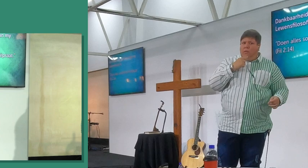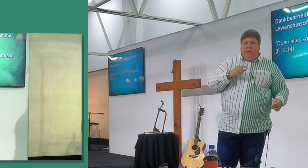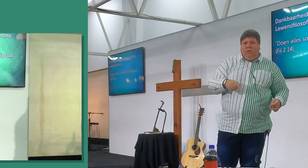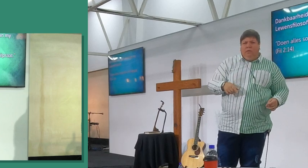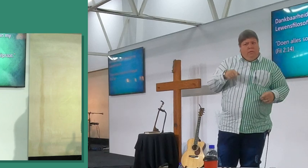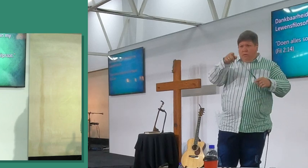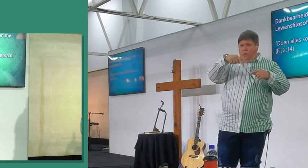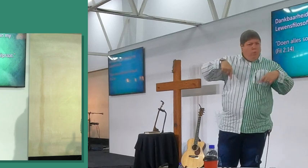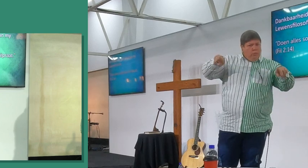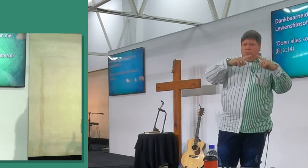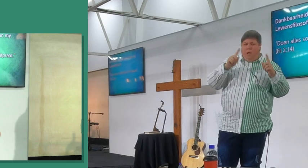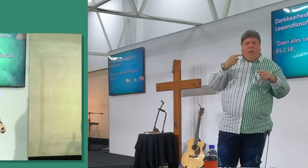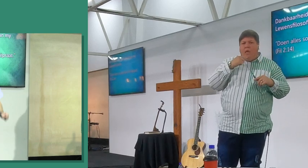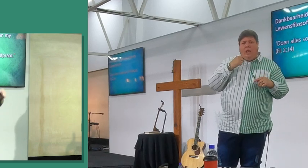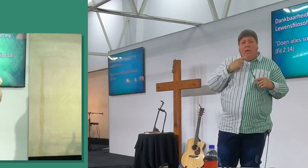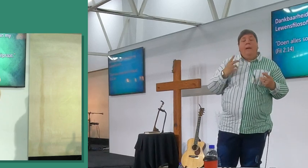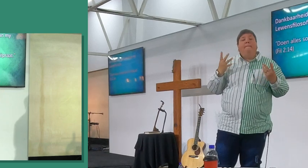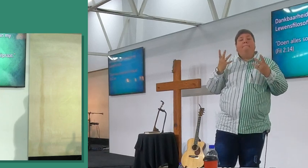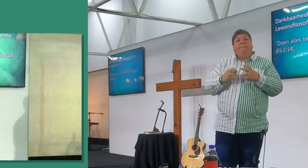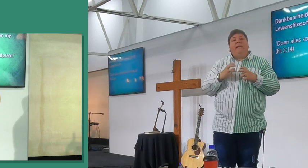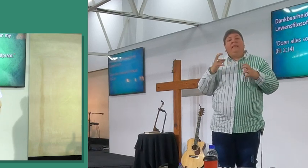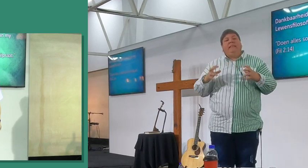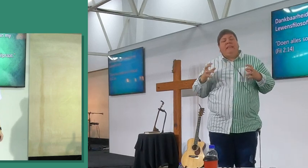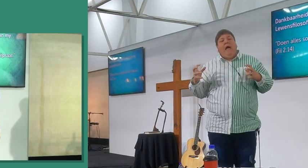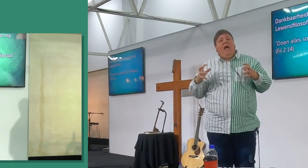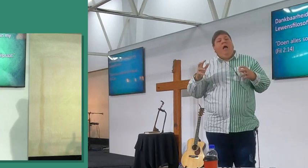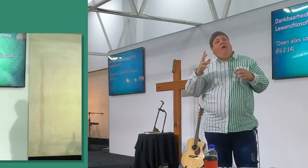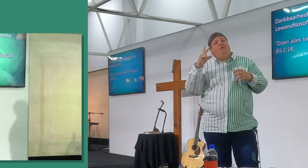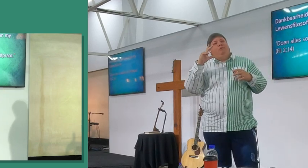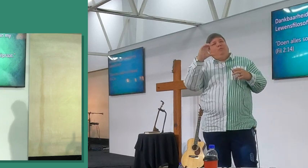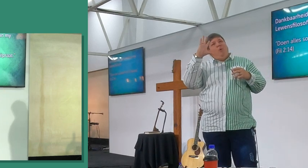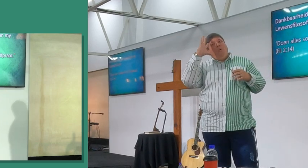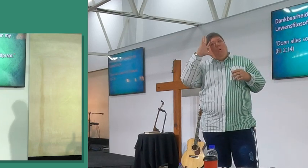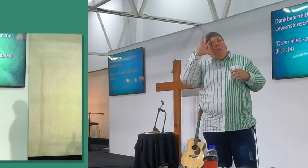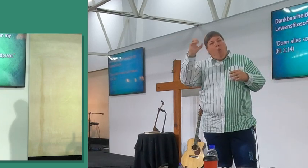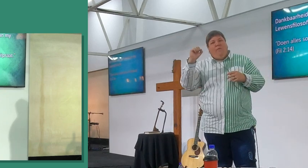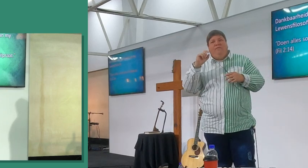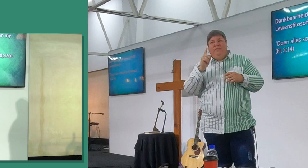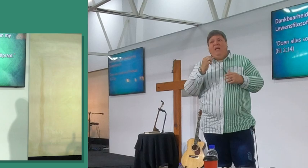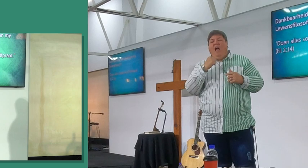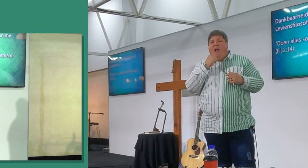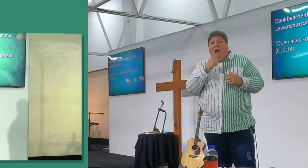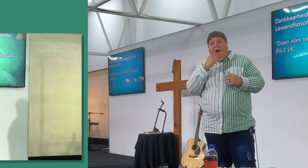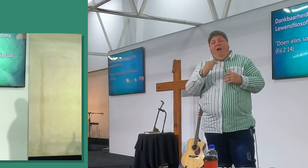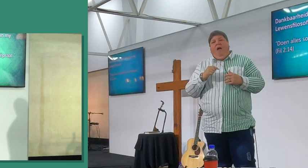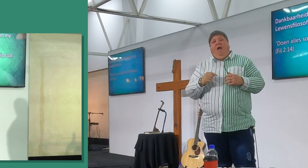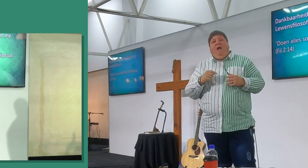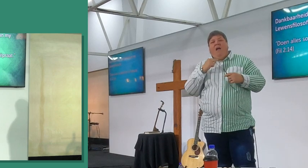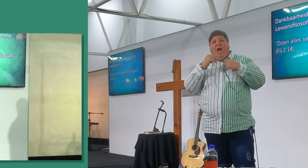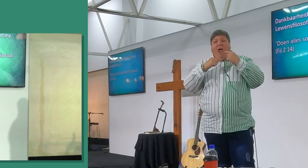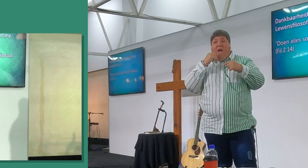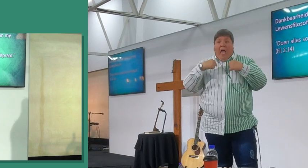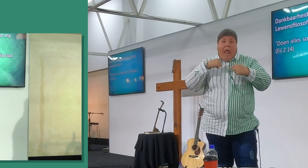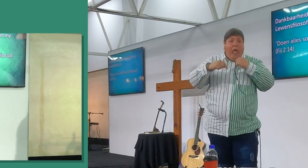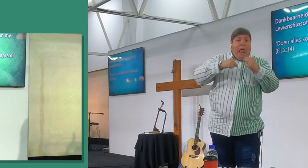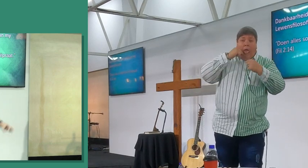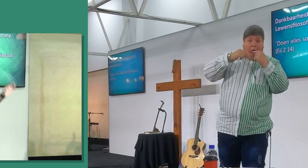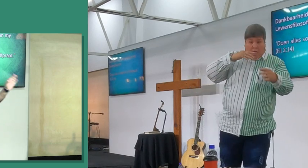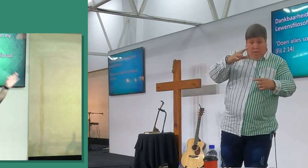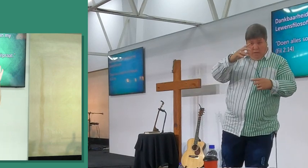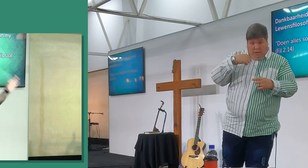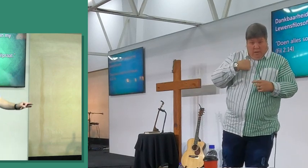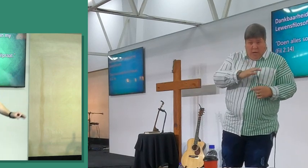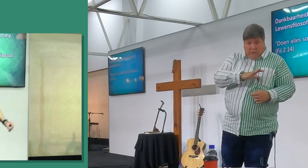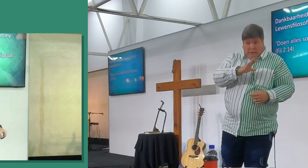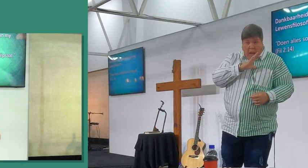nie, en jy mag nie kla nie, weet jy, as min dinge wat ons so beroof van ons getuin is, soos om loop en te kla die hele tijd, mense kan nie Jesus in my sien, as ek loop en kla die hele tijd nie,